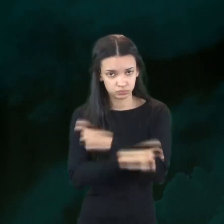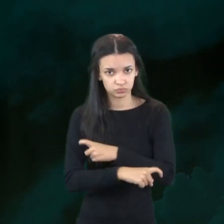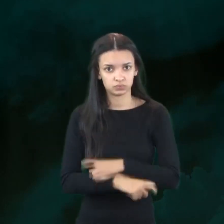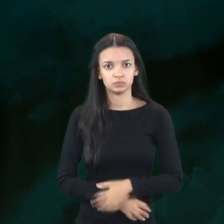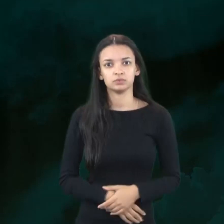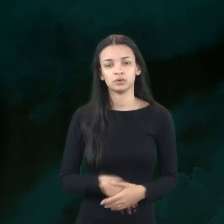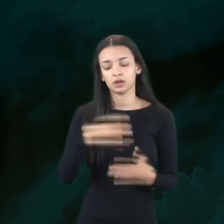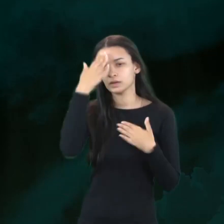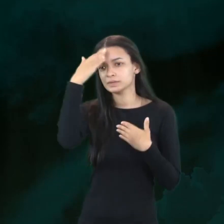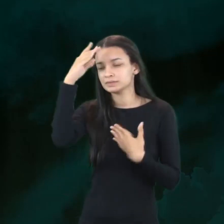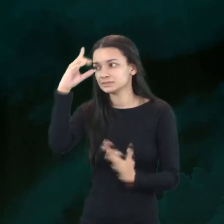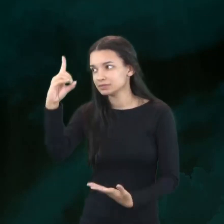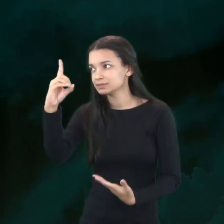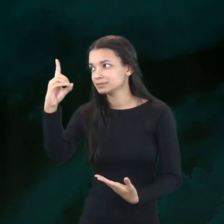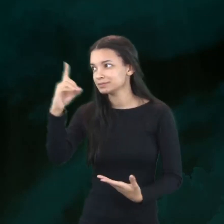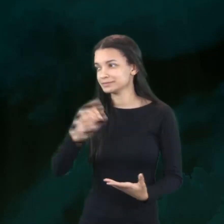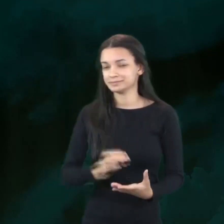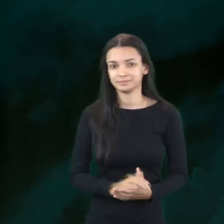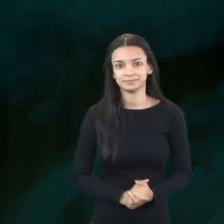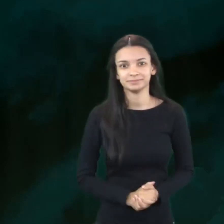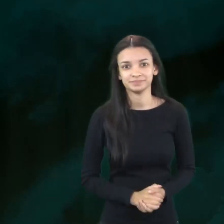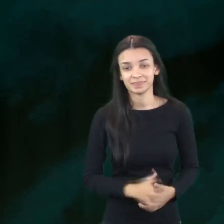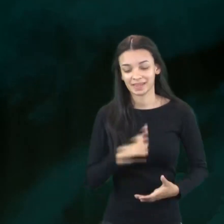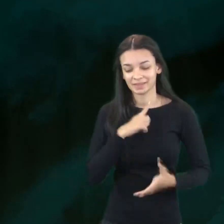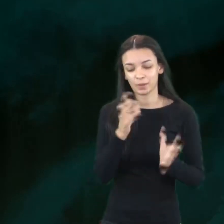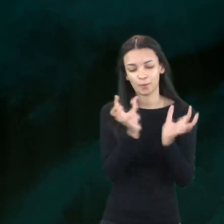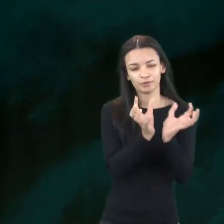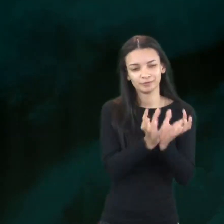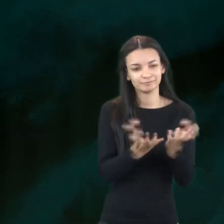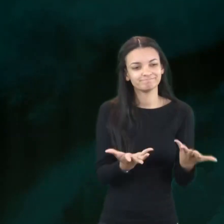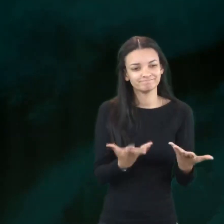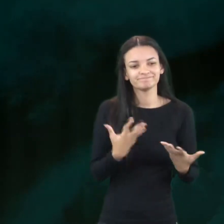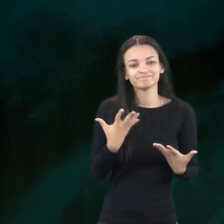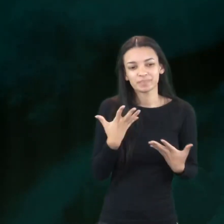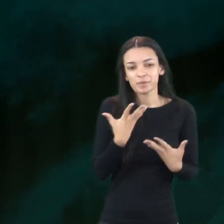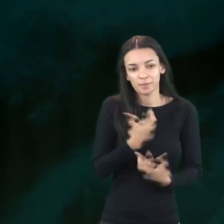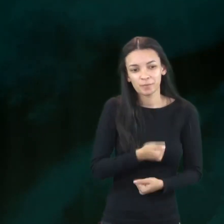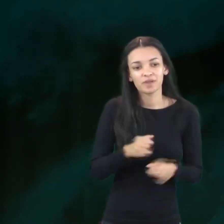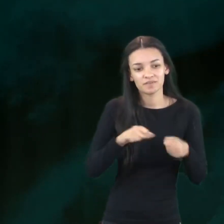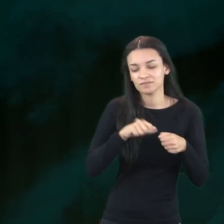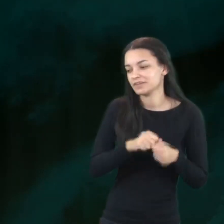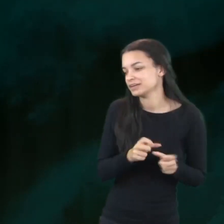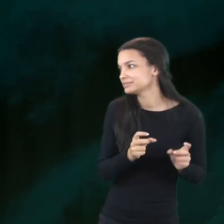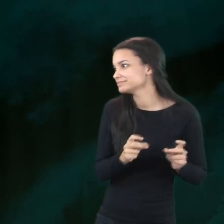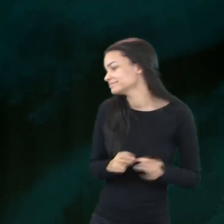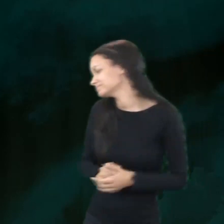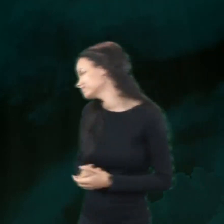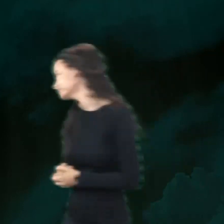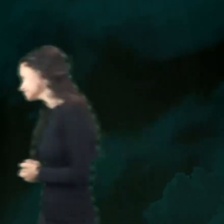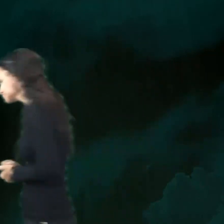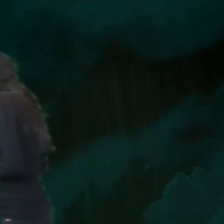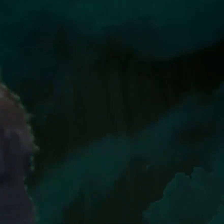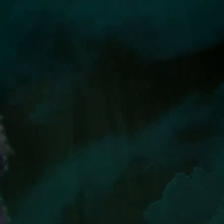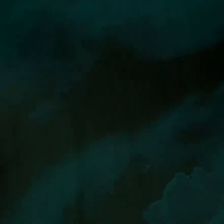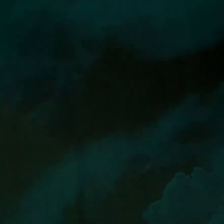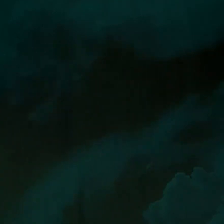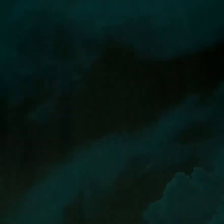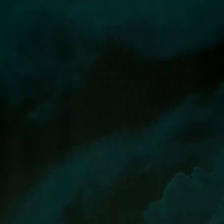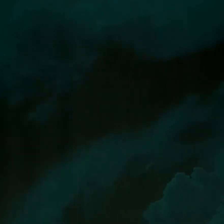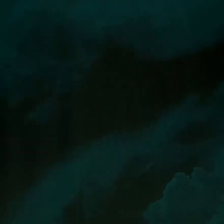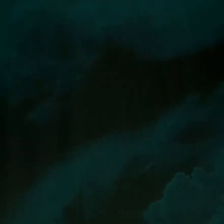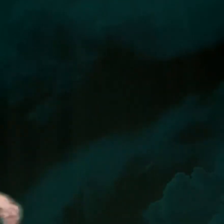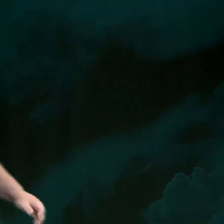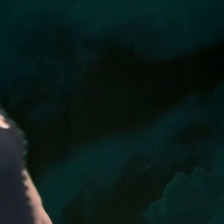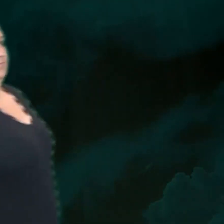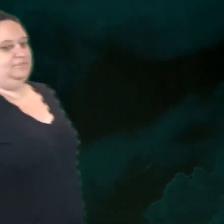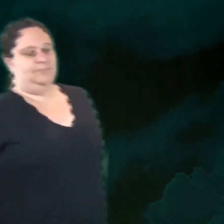equipe bela, equipes bonitas, já estão fazendo isso nas ruas. Nós temos vários irmãos, né,